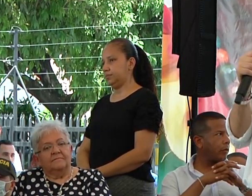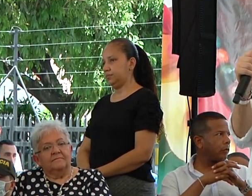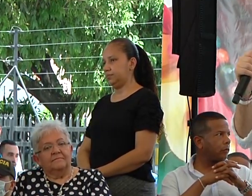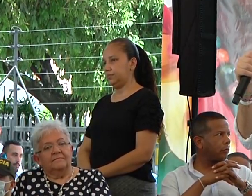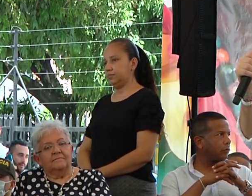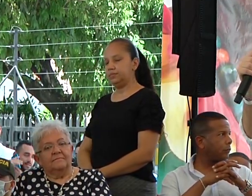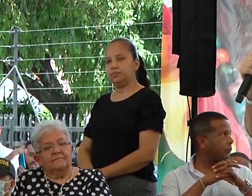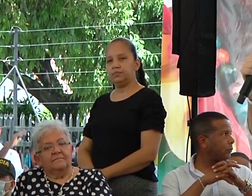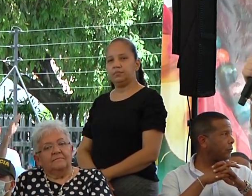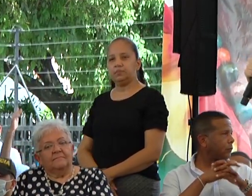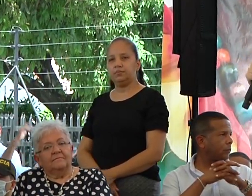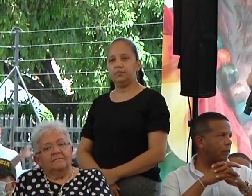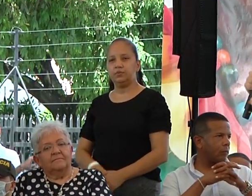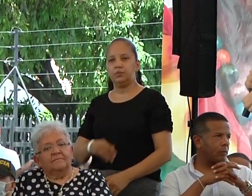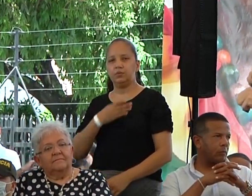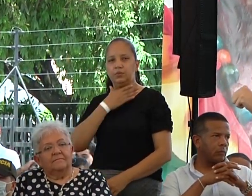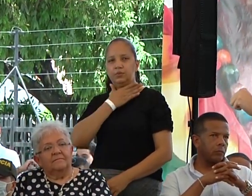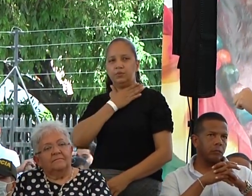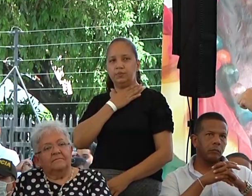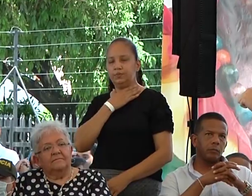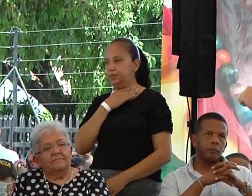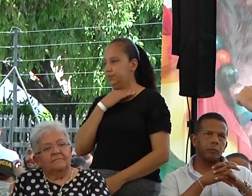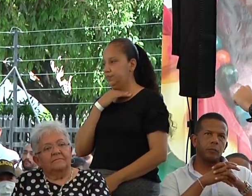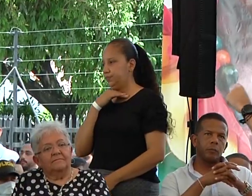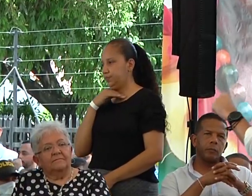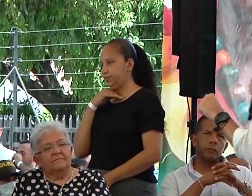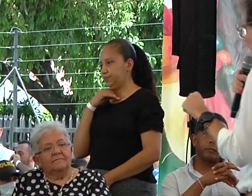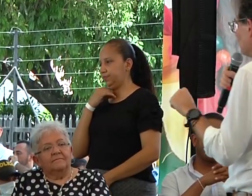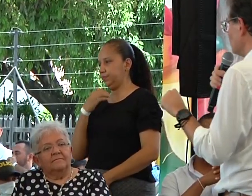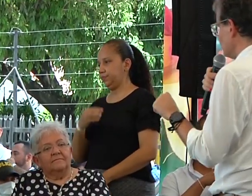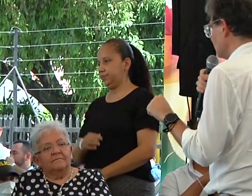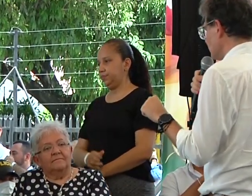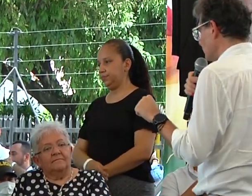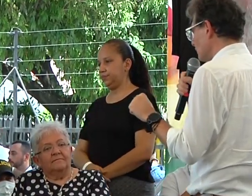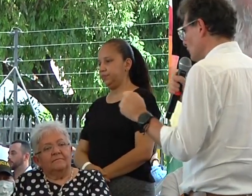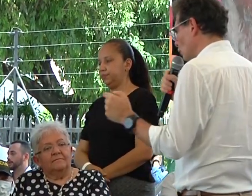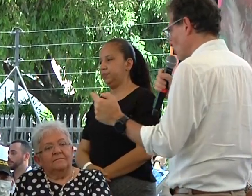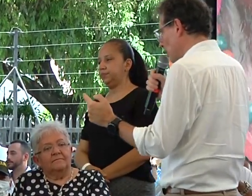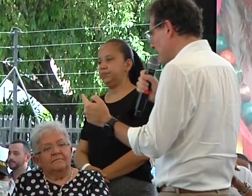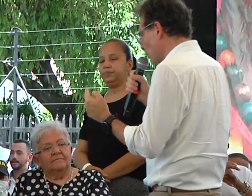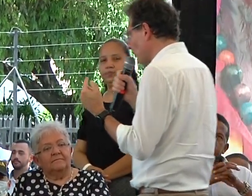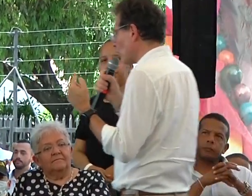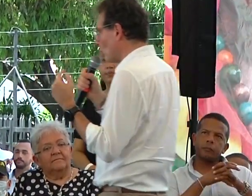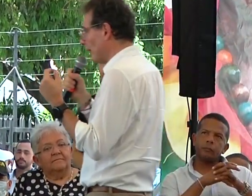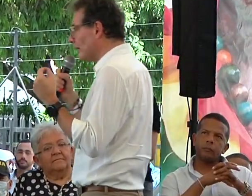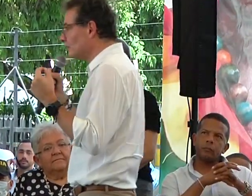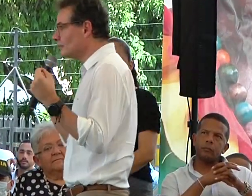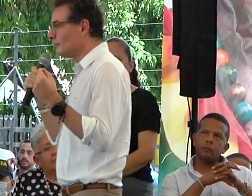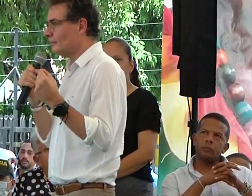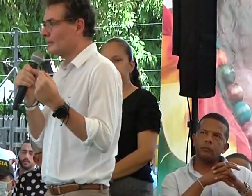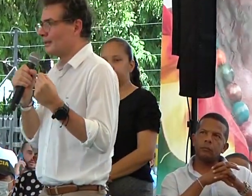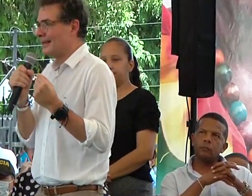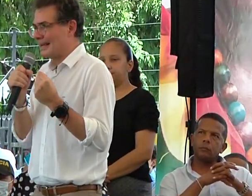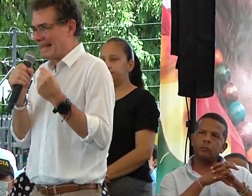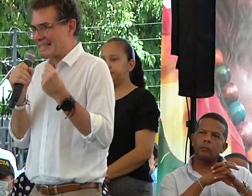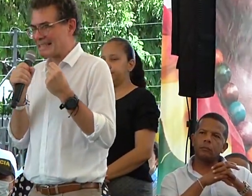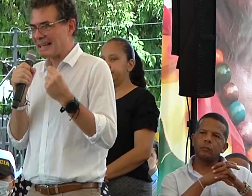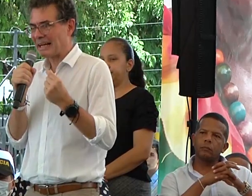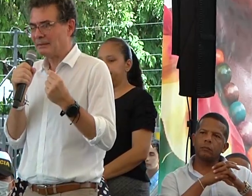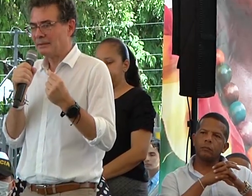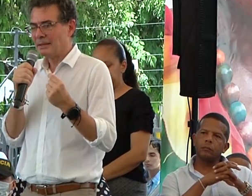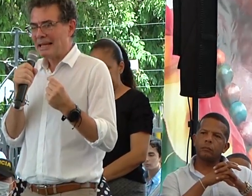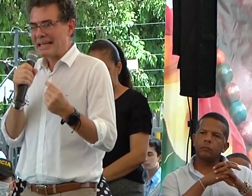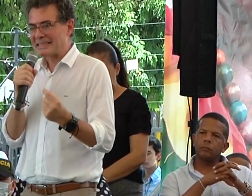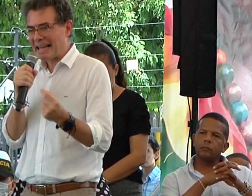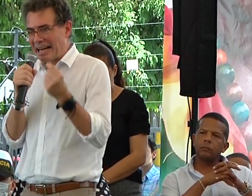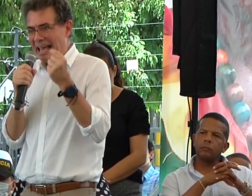mañana. Esta región, Valledupar, municipios que lo rodean, el